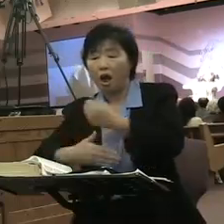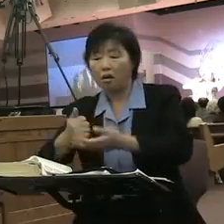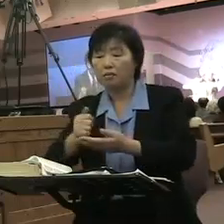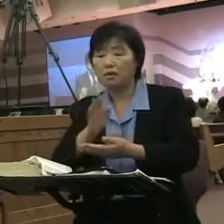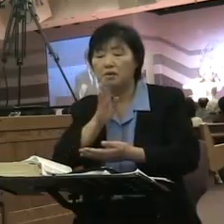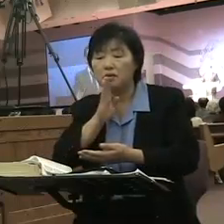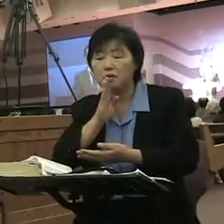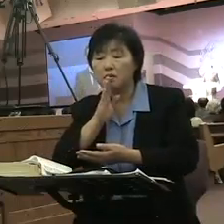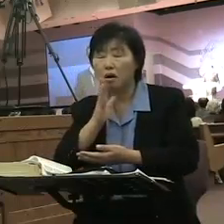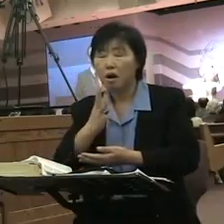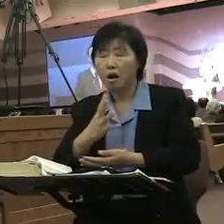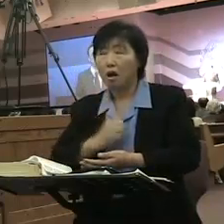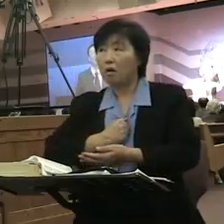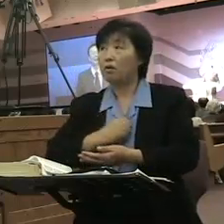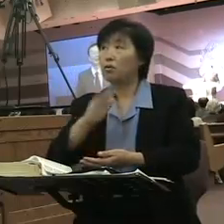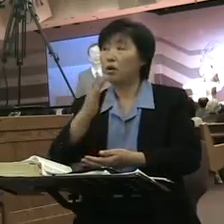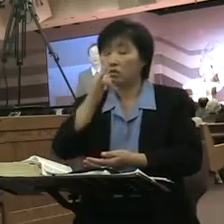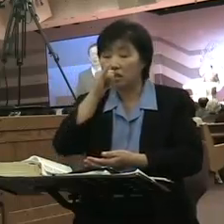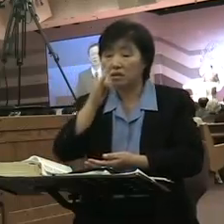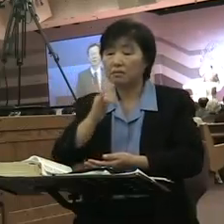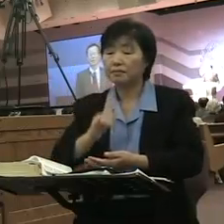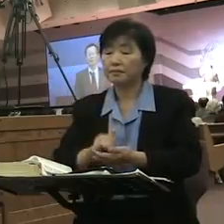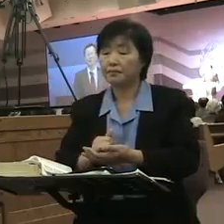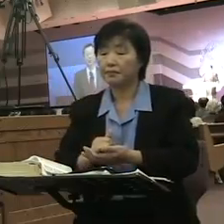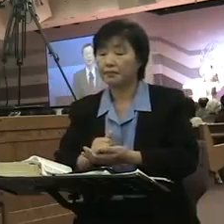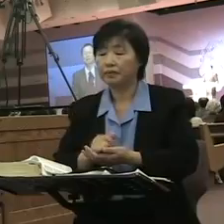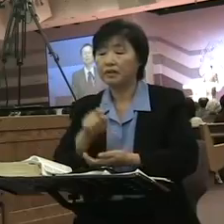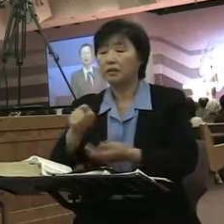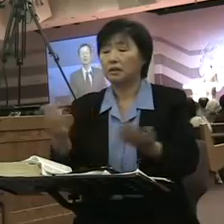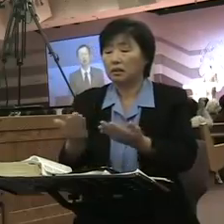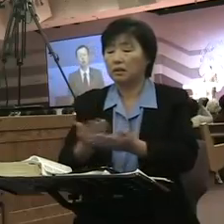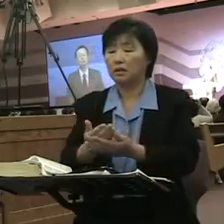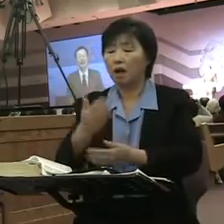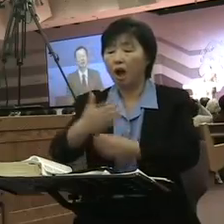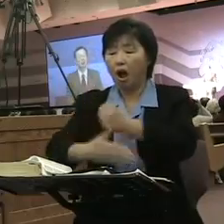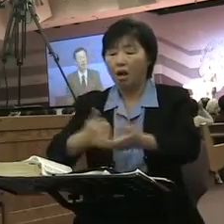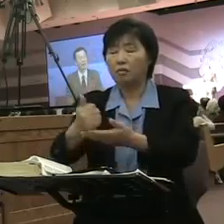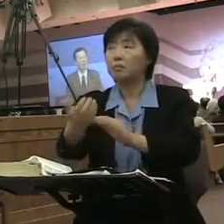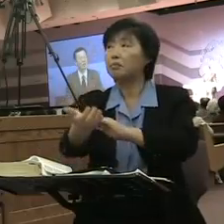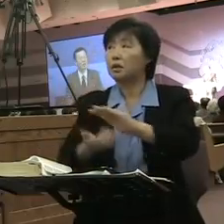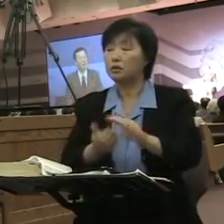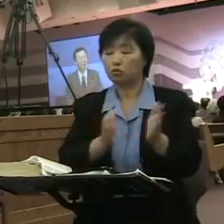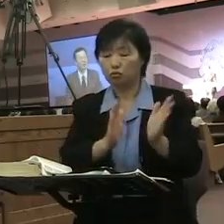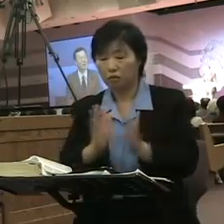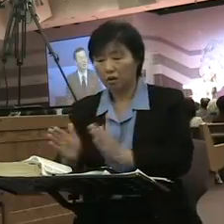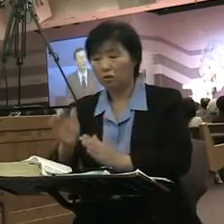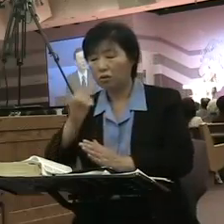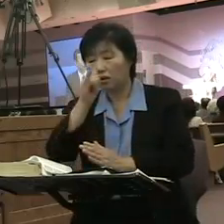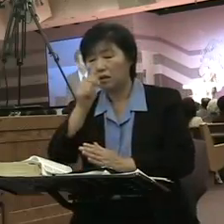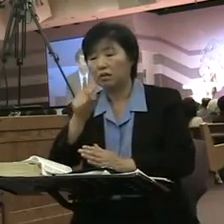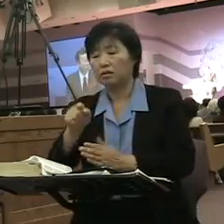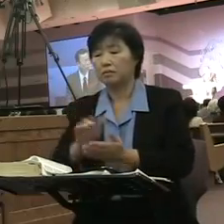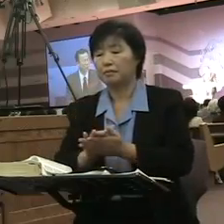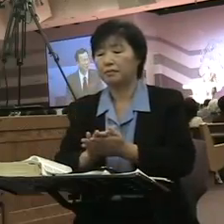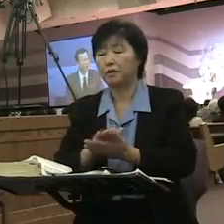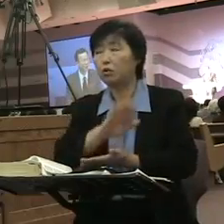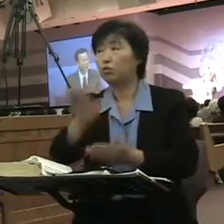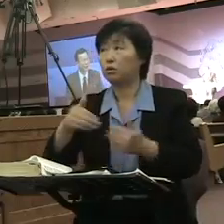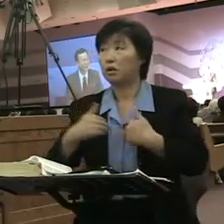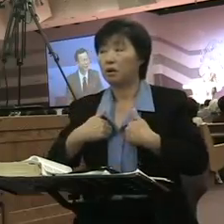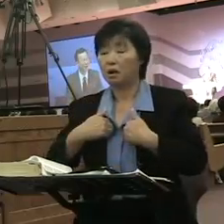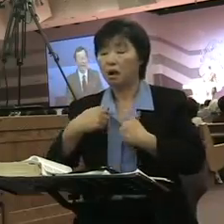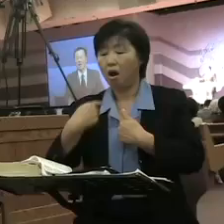정말 쇼크가 될 수밖에 없는 그 일을 하나님께서 미리 준비하시고 있다는 것을 우리에게 알려주시는